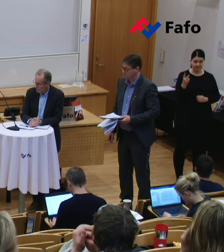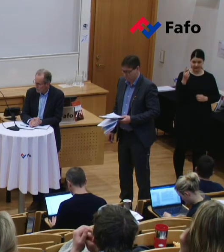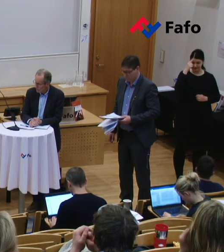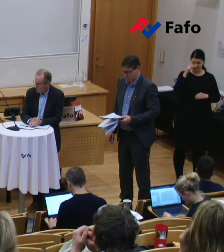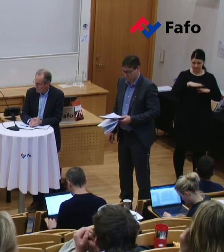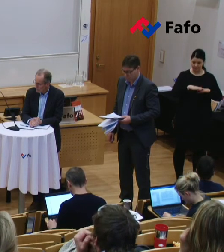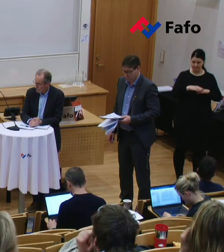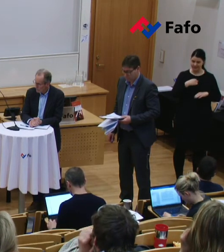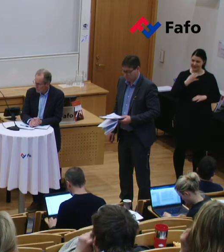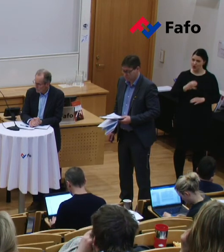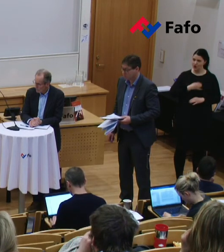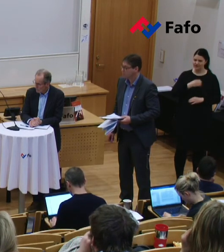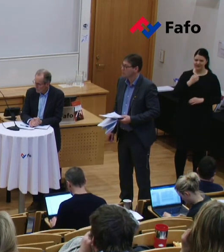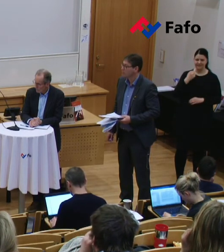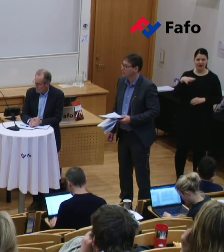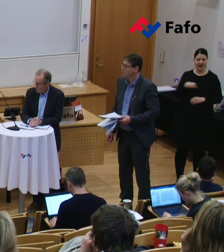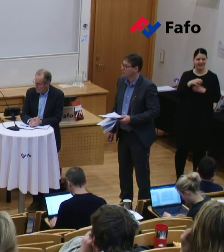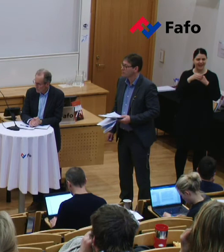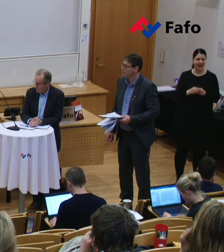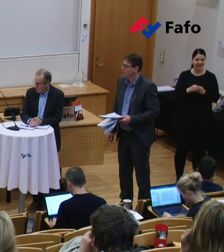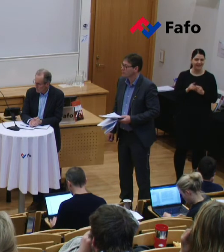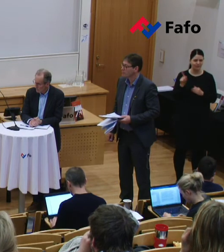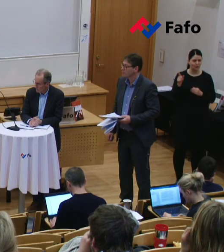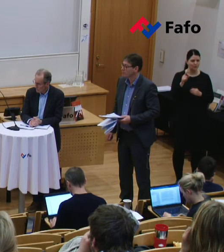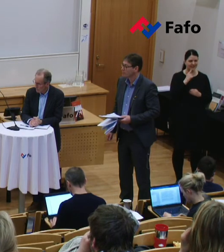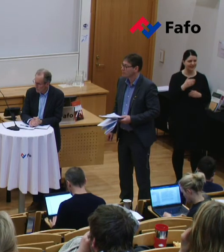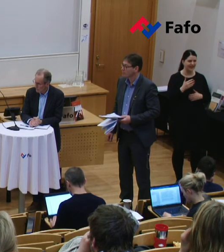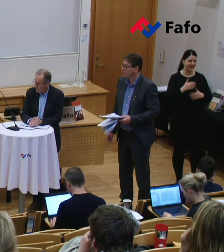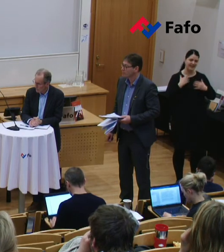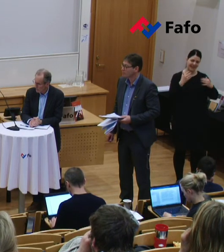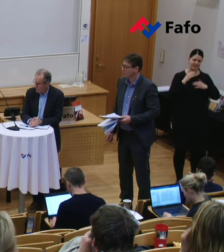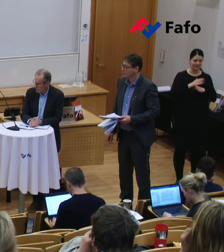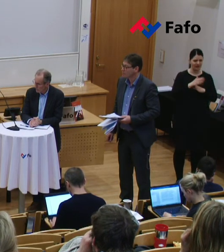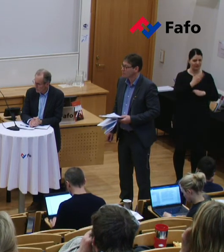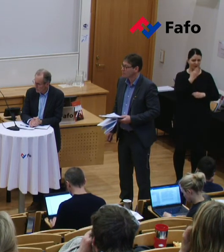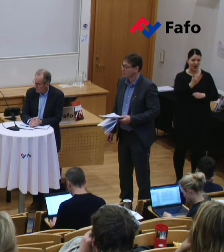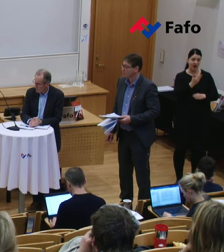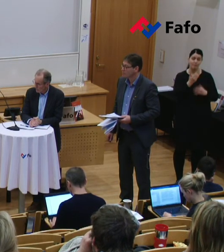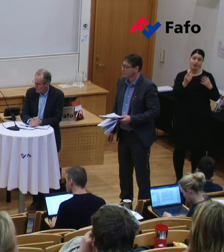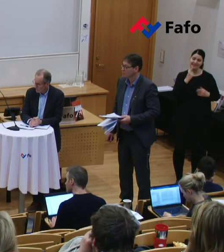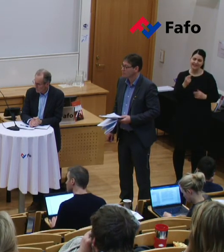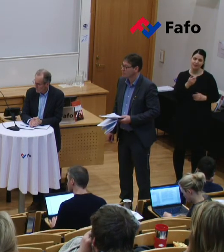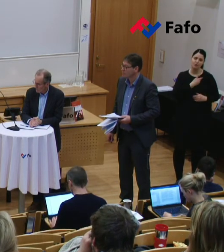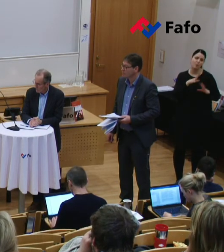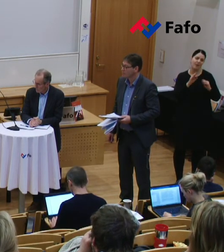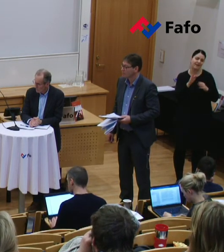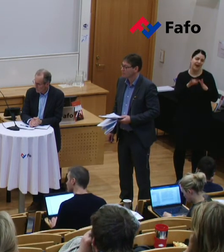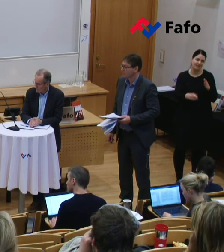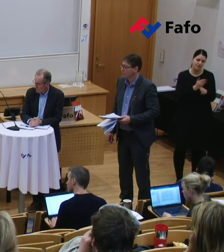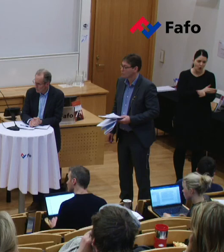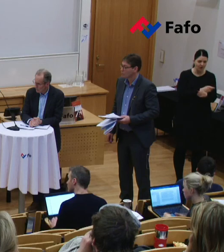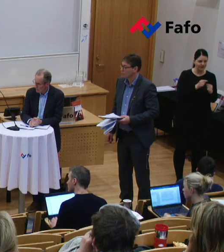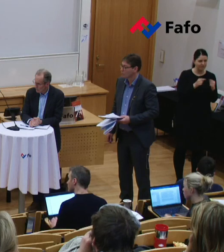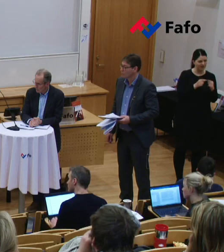jeg skulle ønske at jeg var helt enig med deg om at livskvaliteten er så bra. Det er mange som sier de har det mye bedre enn de hadde det før, men det er jo